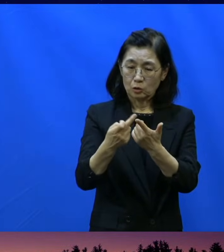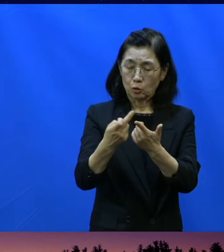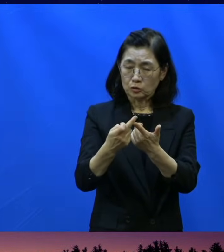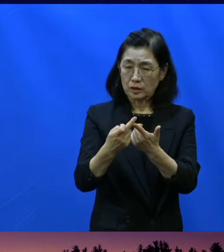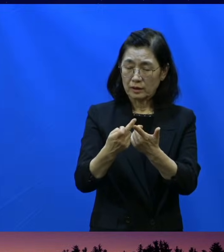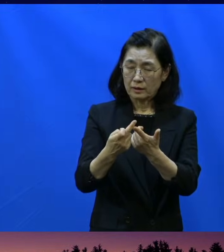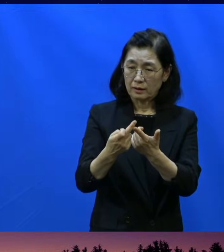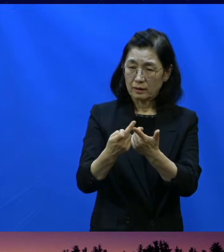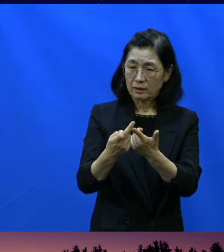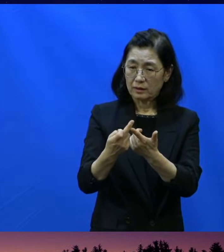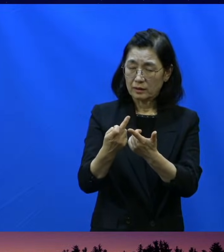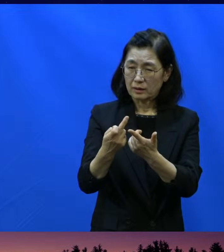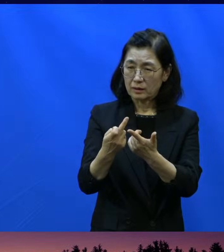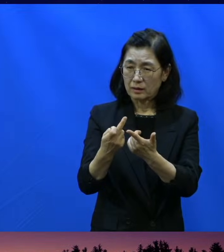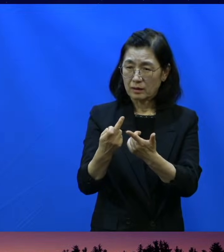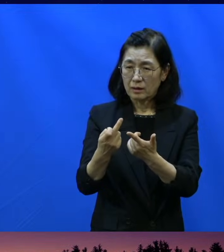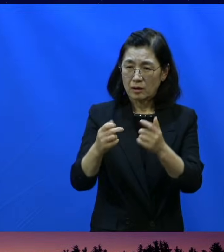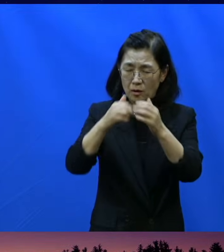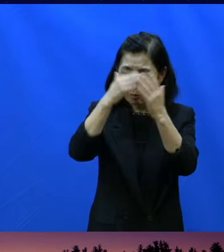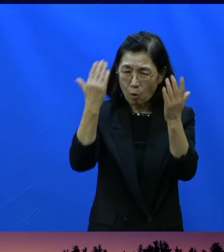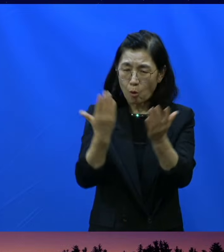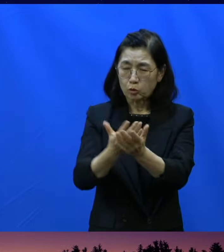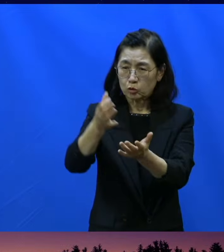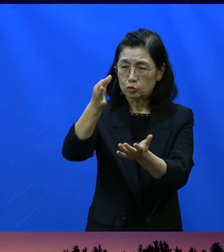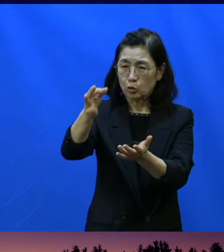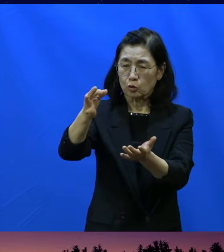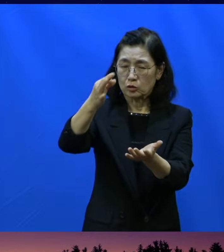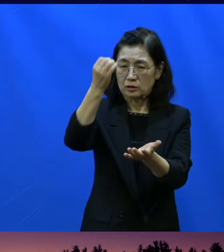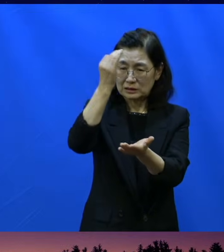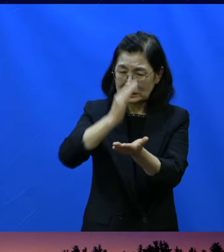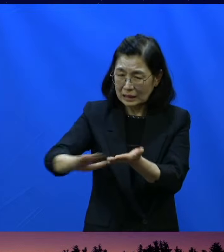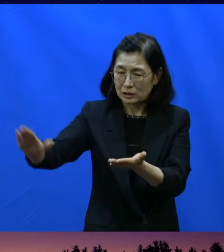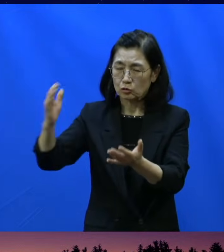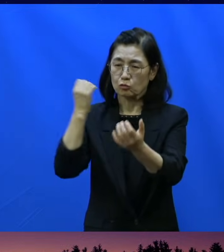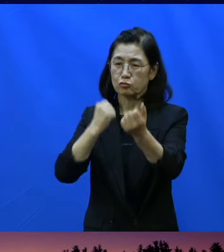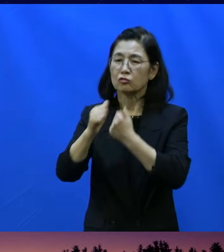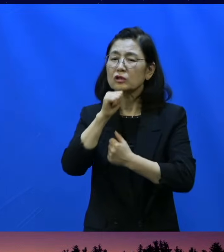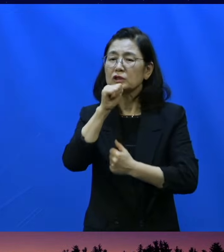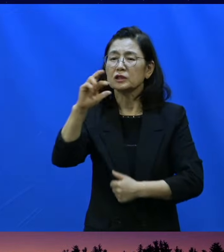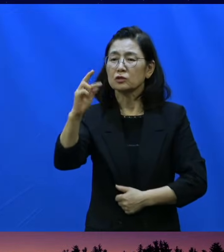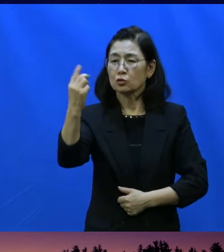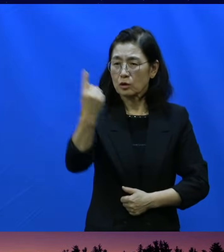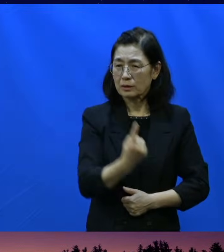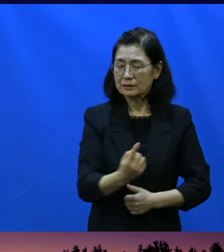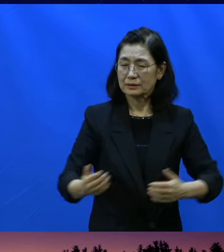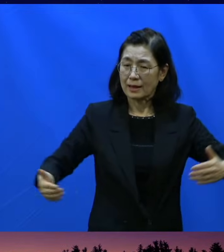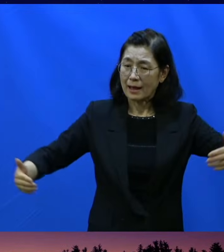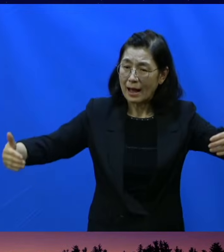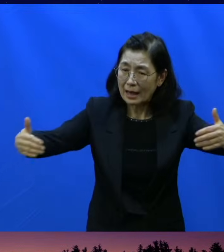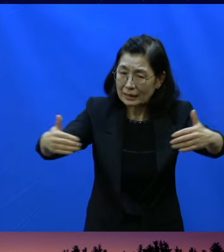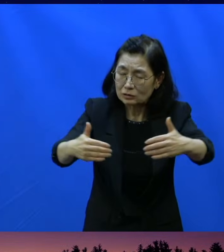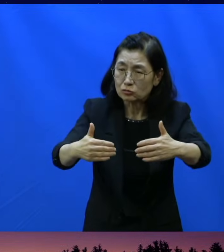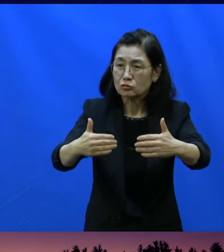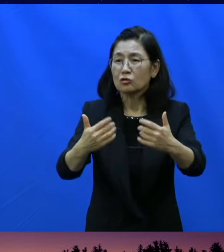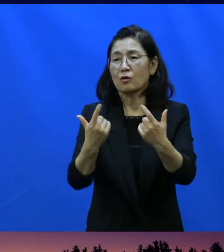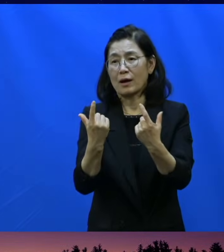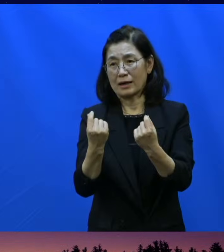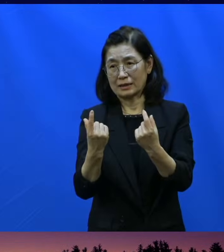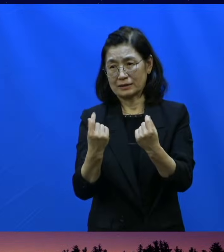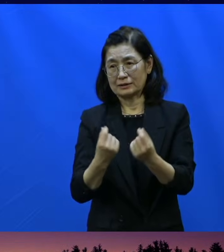여러분, 은혜가 그런 것입니다. 설명이 안 되는 거. 그래서 우리가 여러분, 그 은혜를 구해야